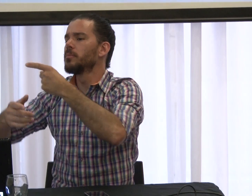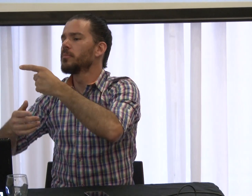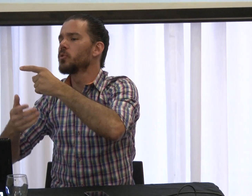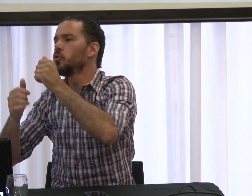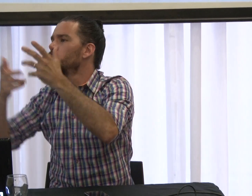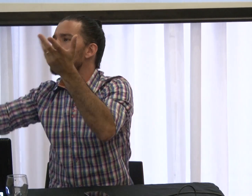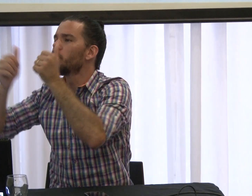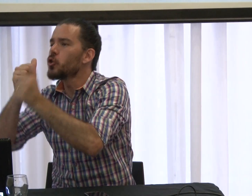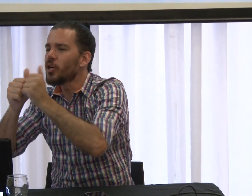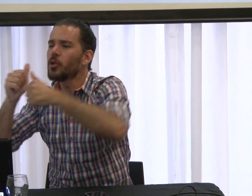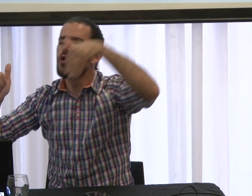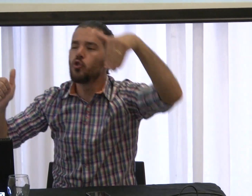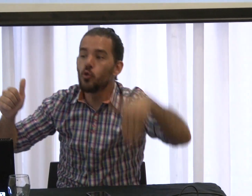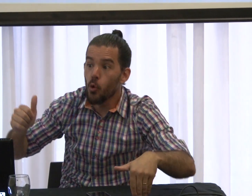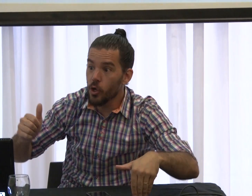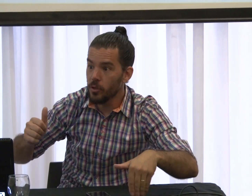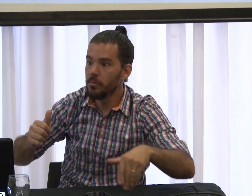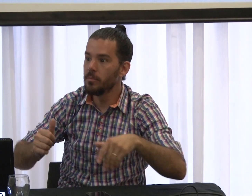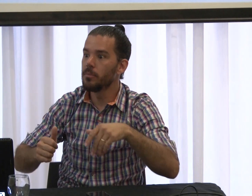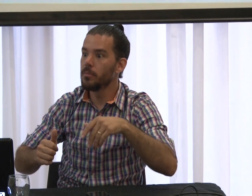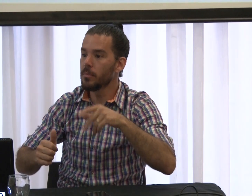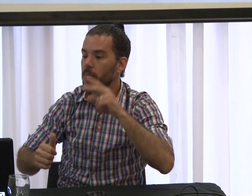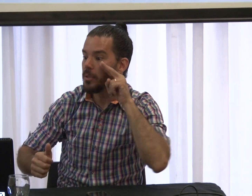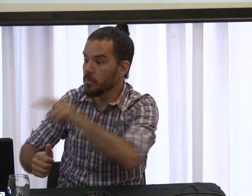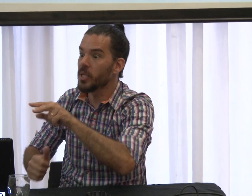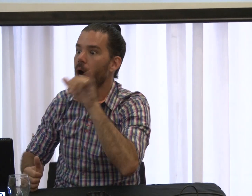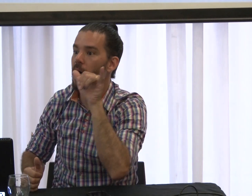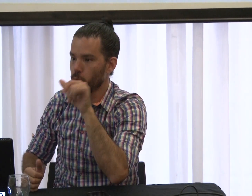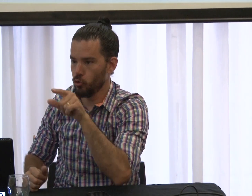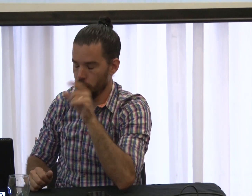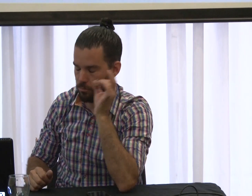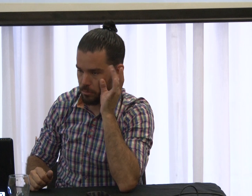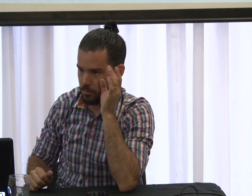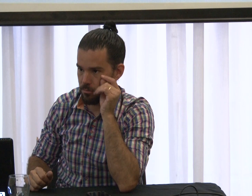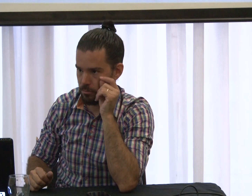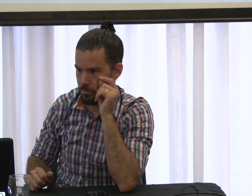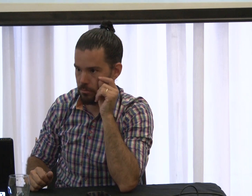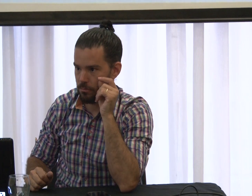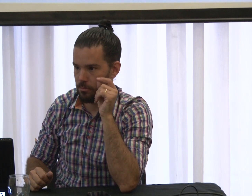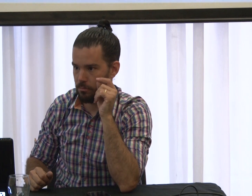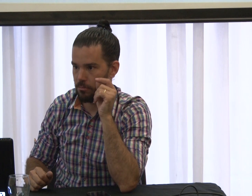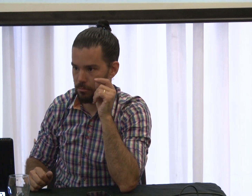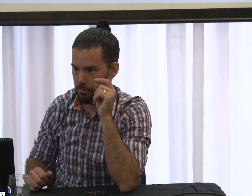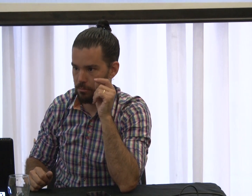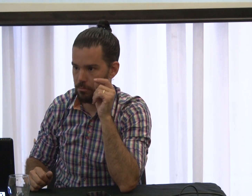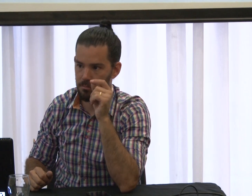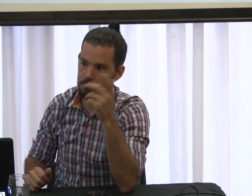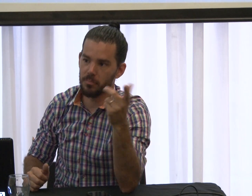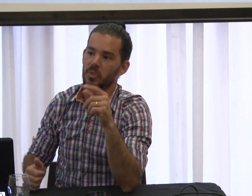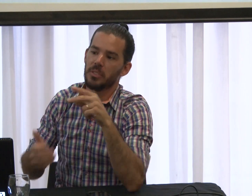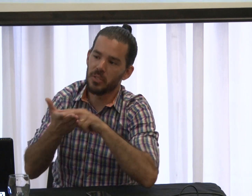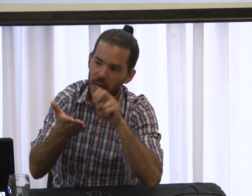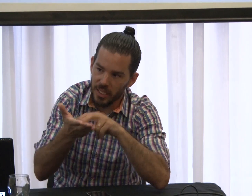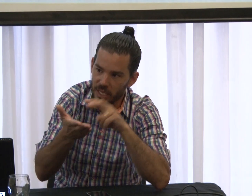en un contexto de lengua de señas, van a aprender de una manera natural. Por ejemplo, si vamos a zonas rurales, el sur,